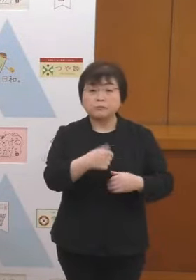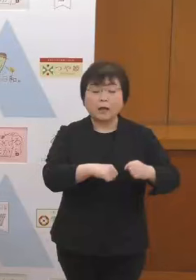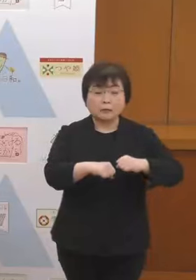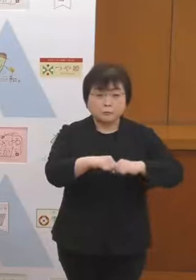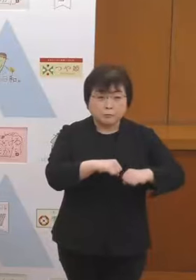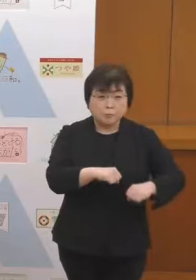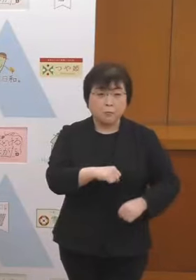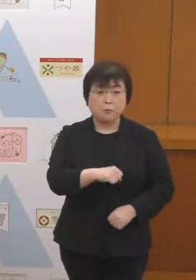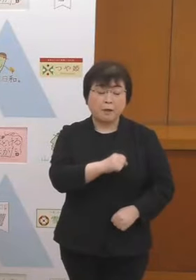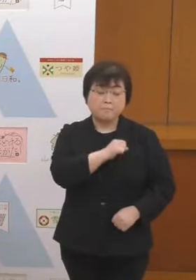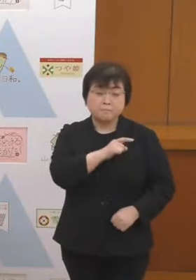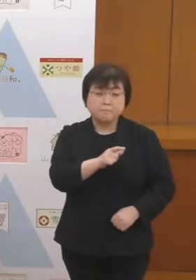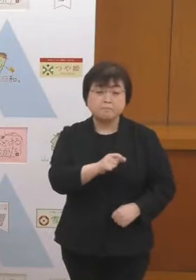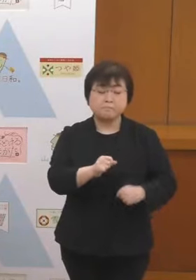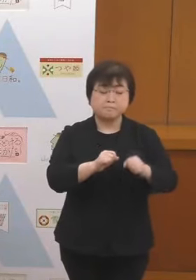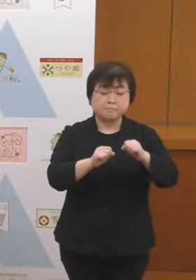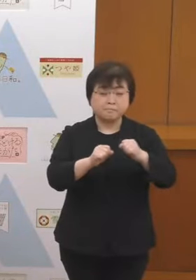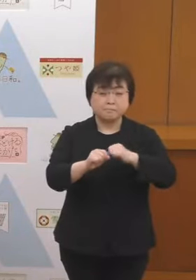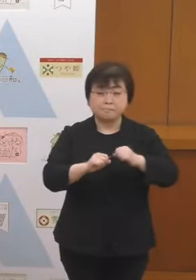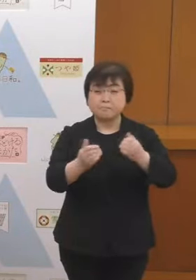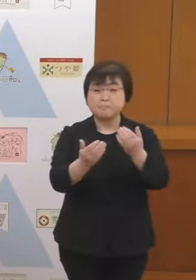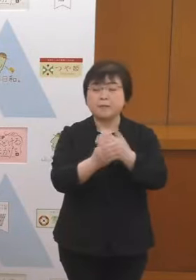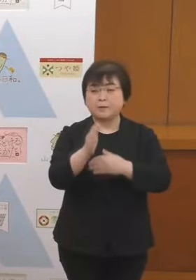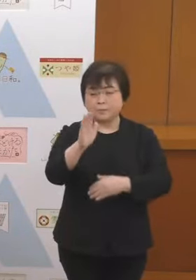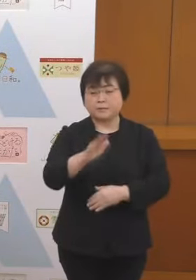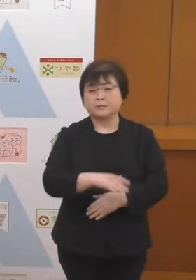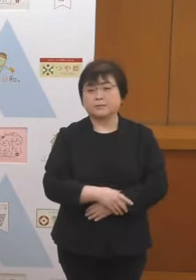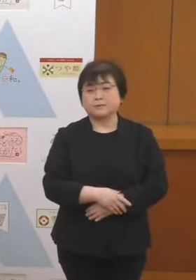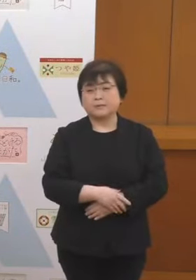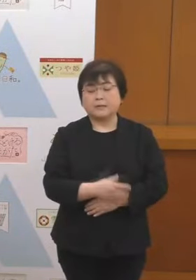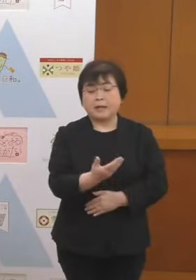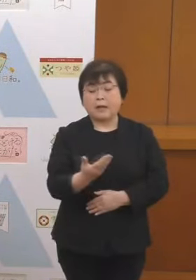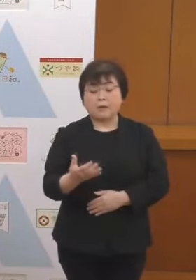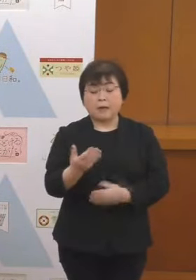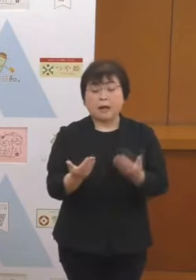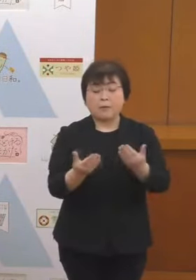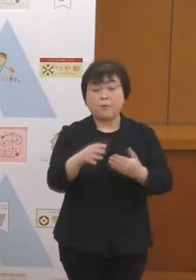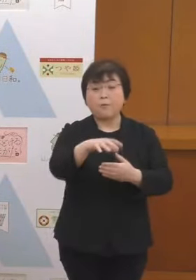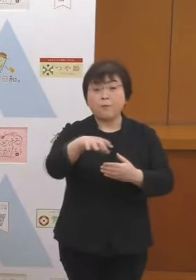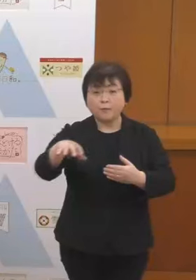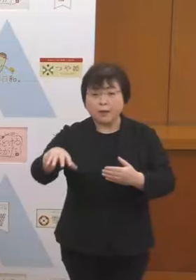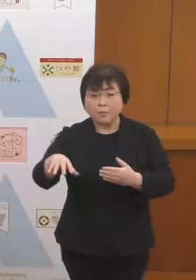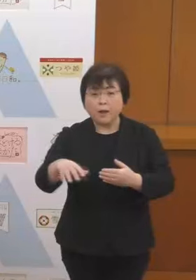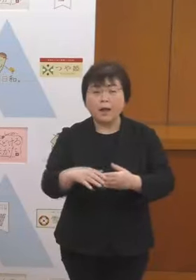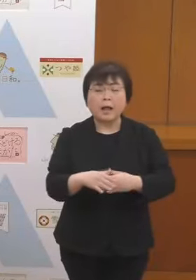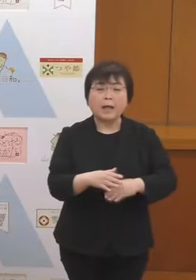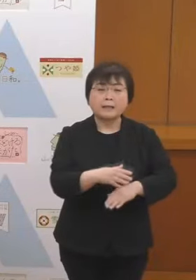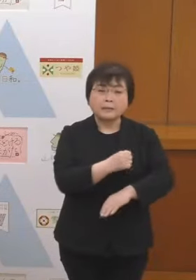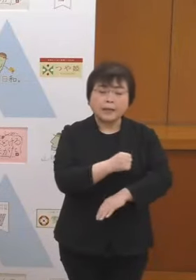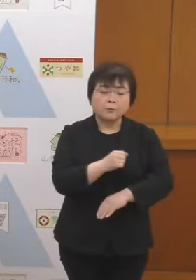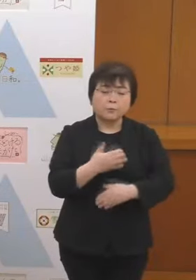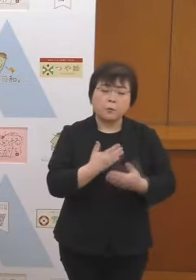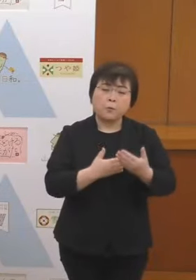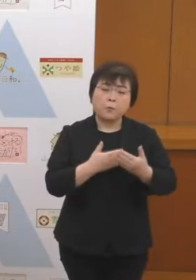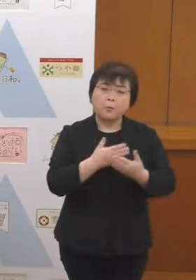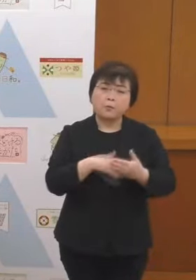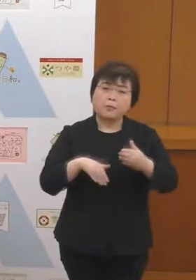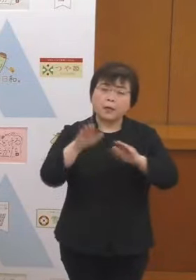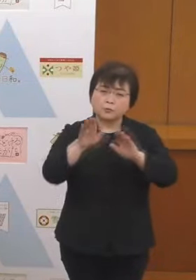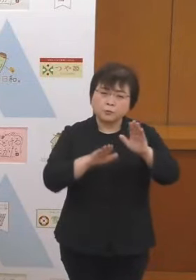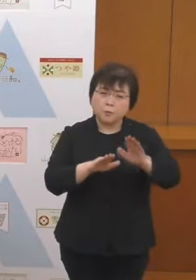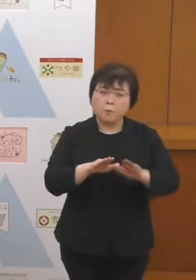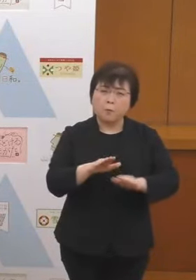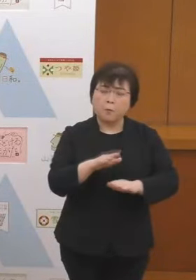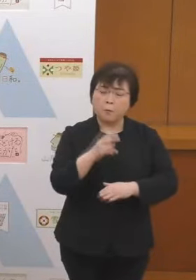動などが本学化する時期であります各学校現場では個々の児童生徒の体調に十分